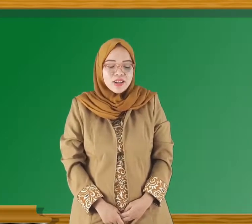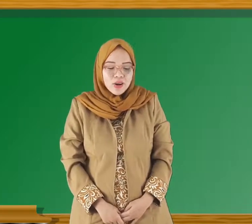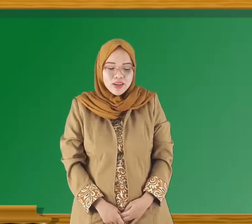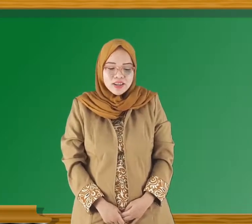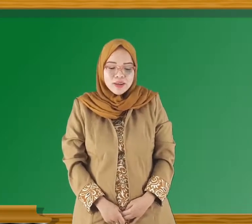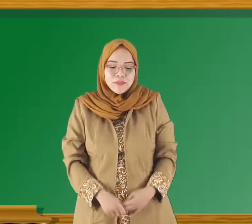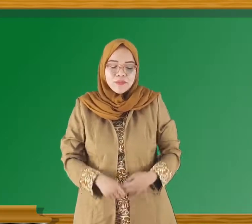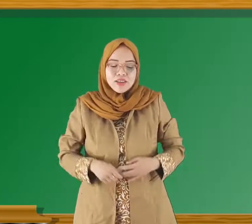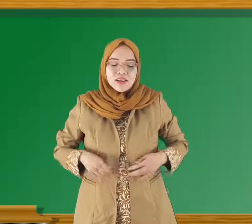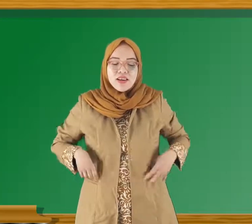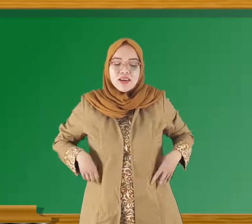Bismillahirrahmanirrahim.